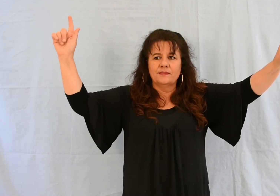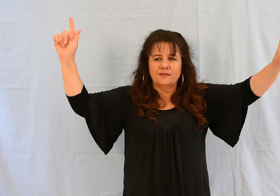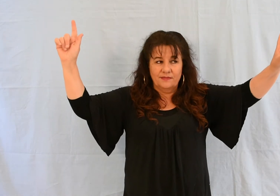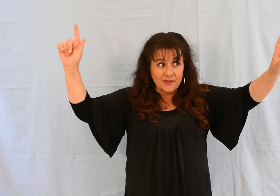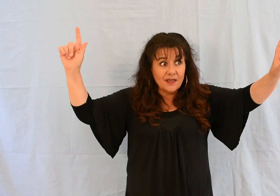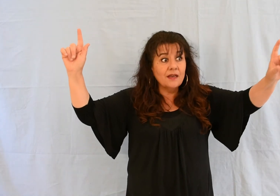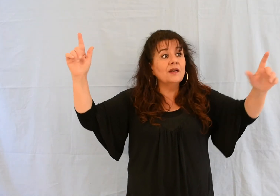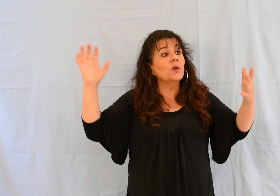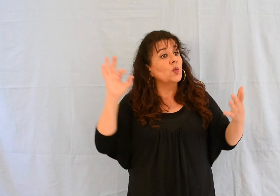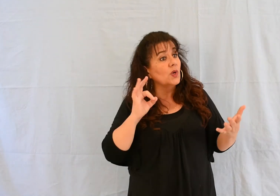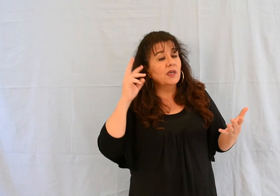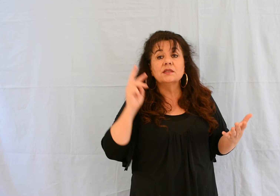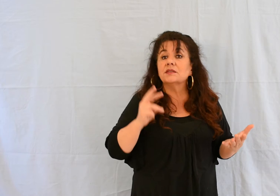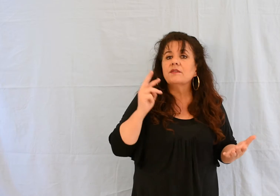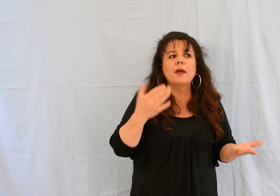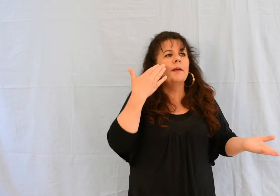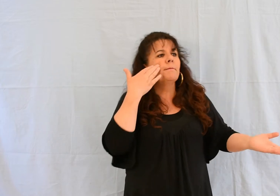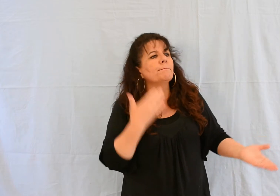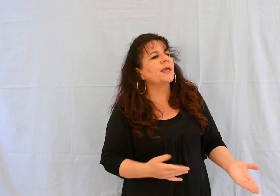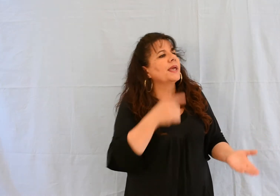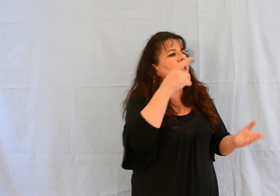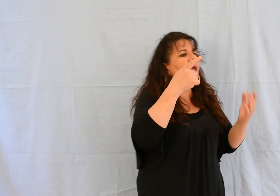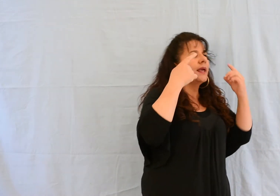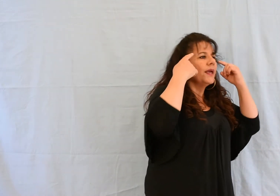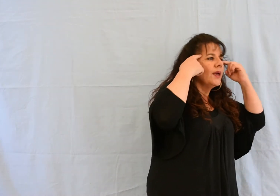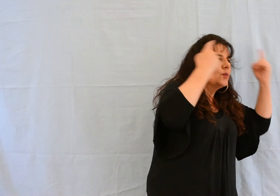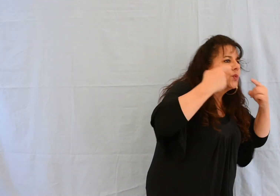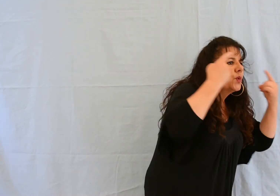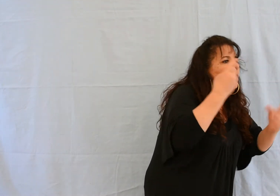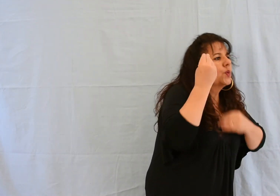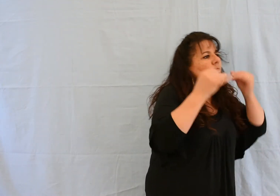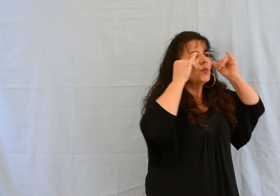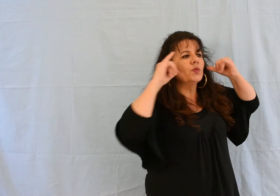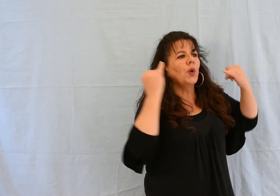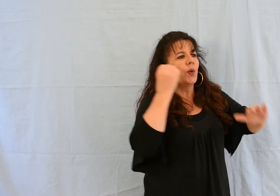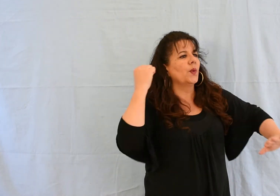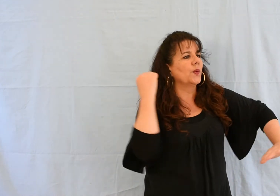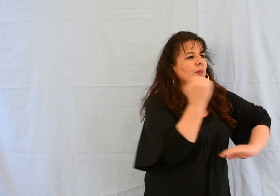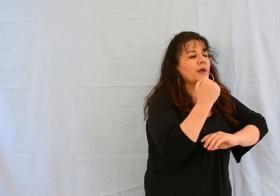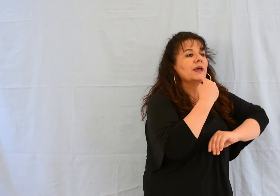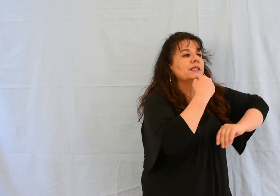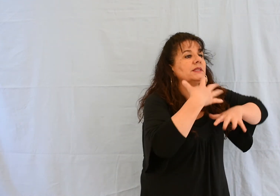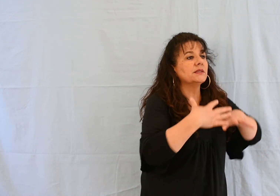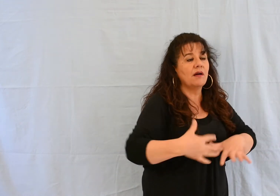S'il est vrai qu'une simple aspersion avec le sang de bouc et de taureau et de cendres de